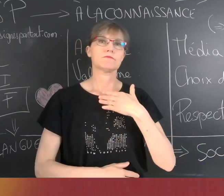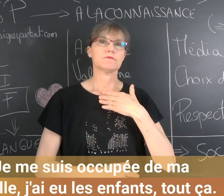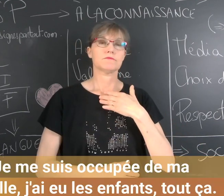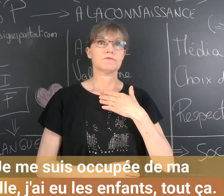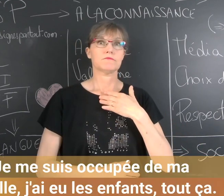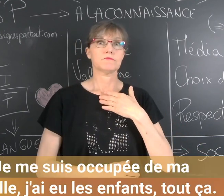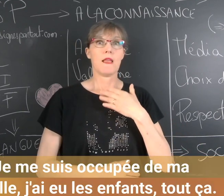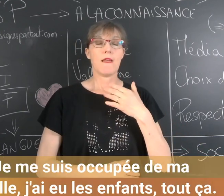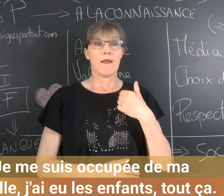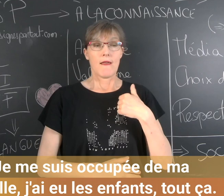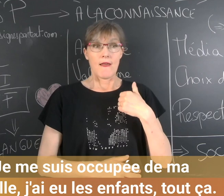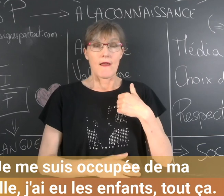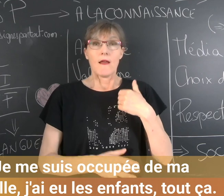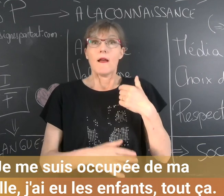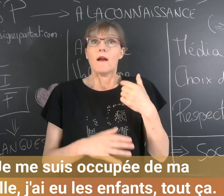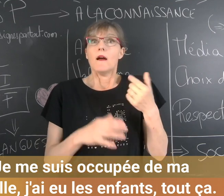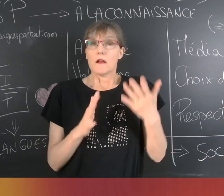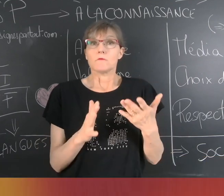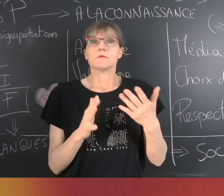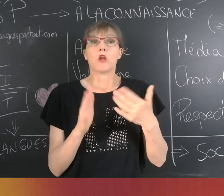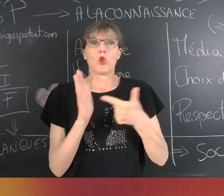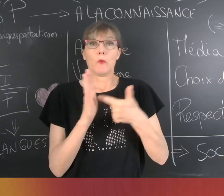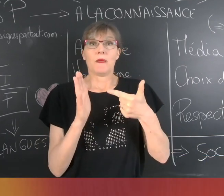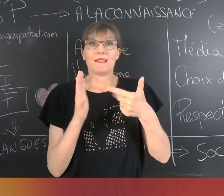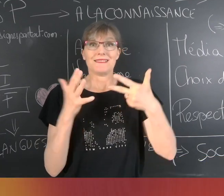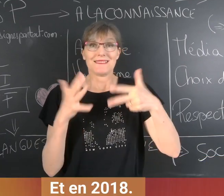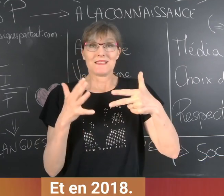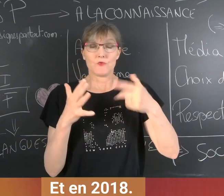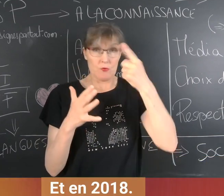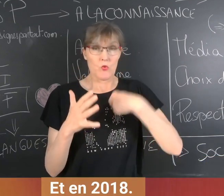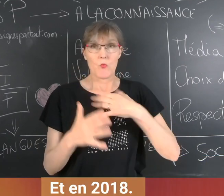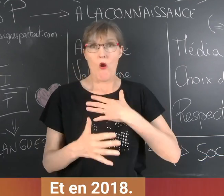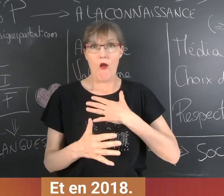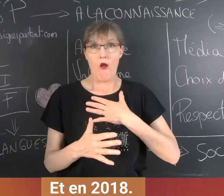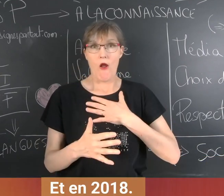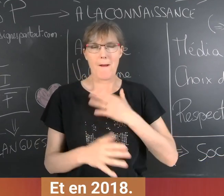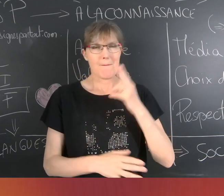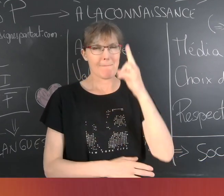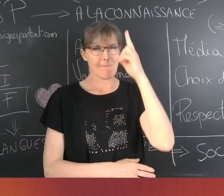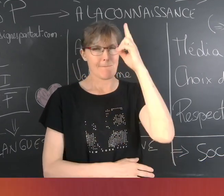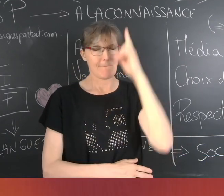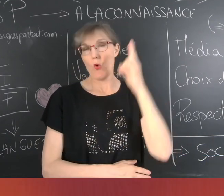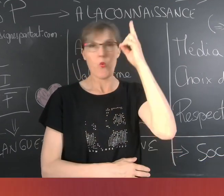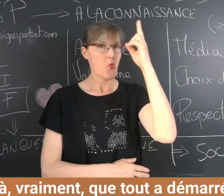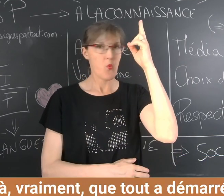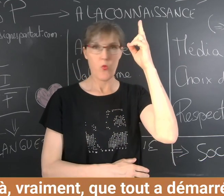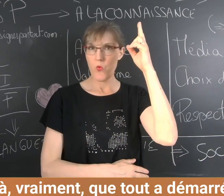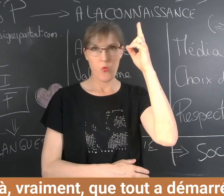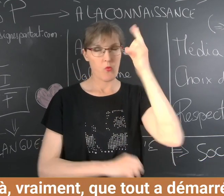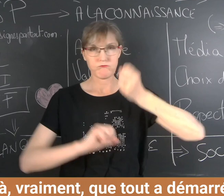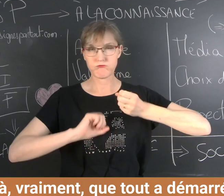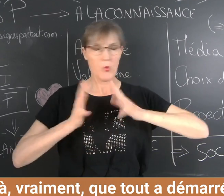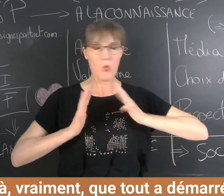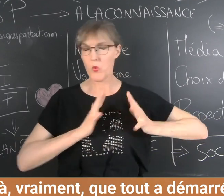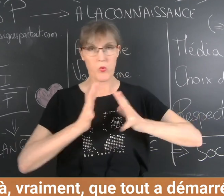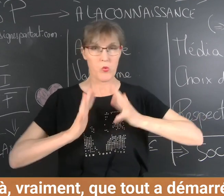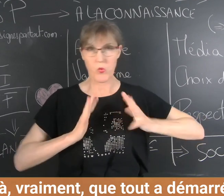Je me suis occupée de ma famille, j'ai eu des enfants, tout ça. Et en 2018, c'est là vraiment que tout